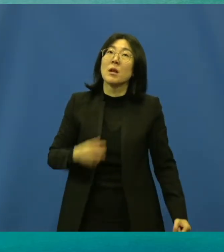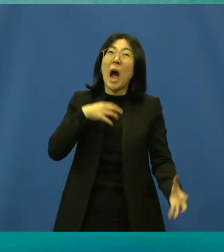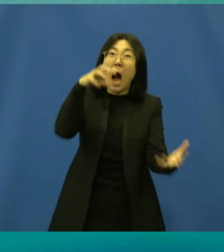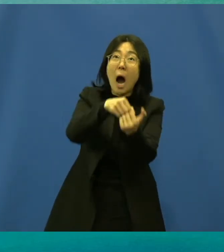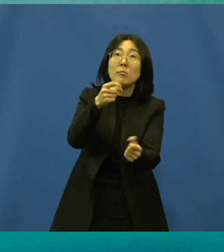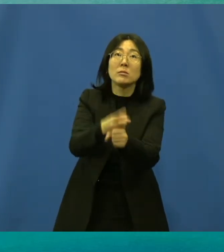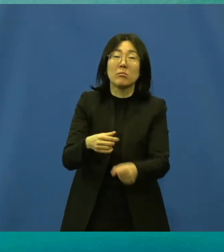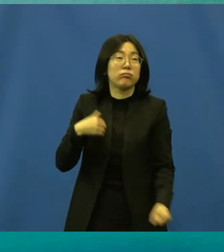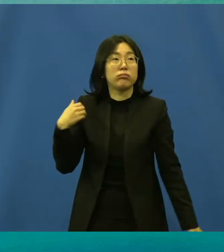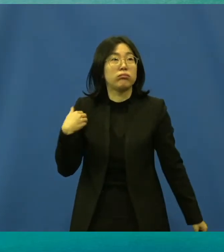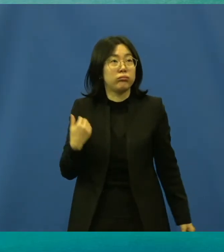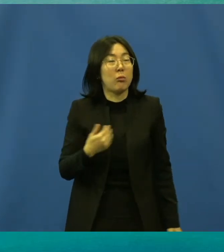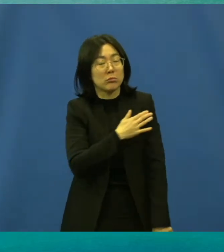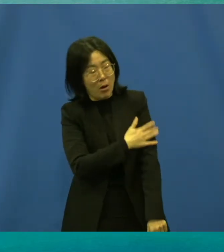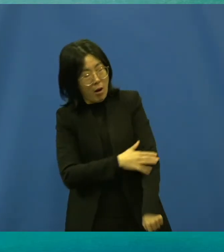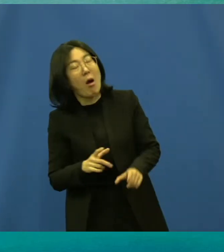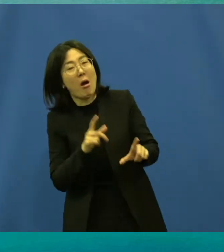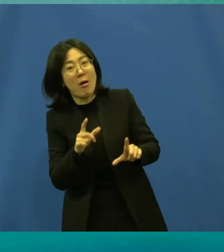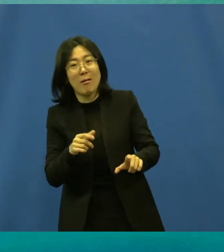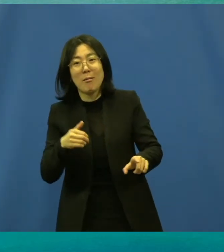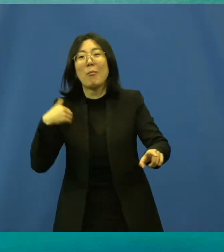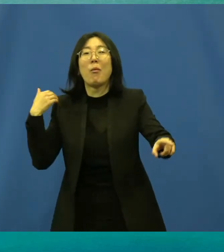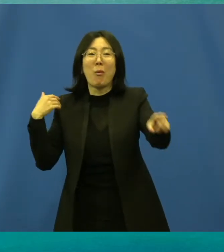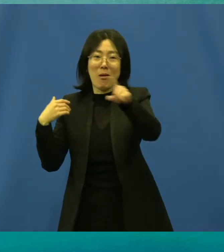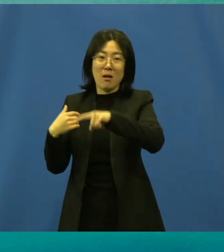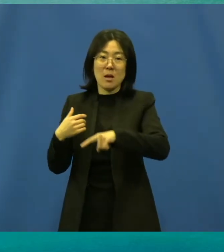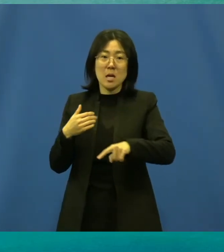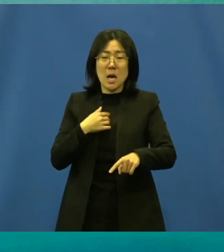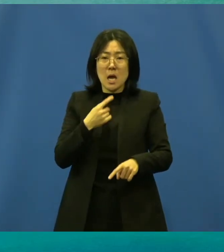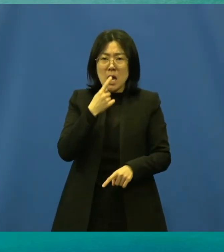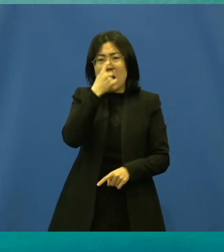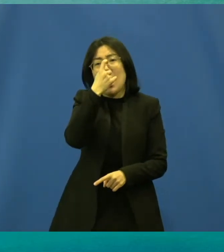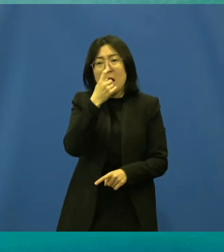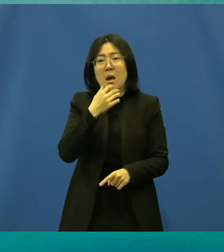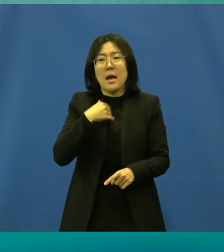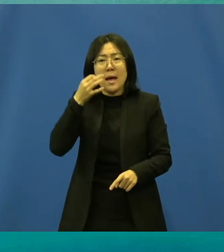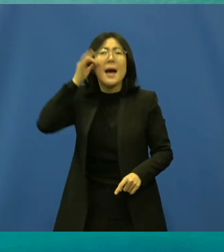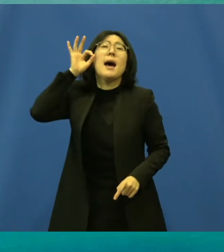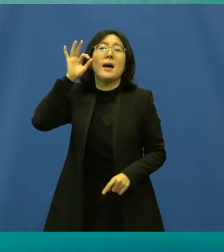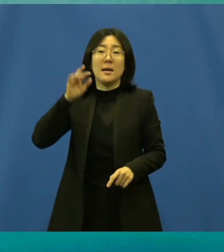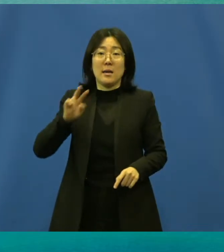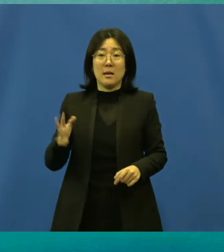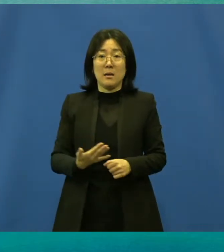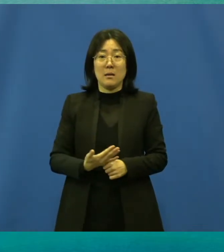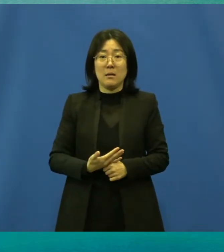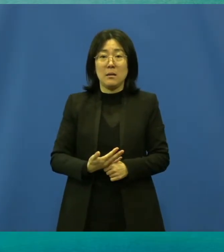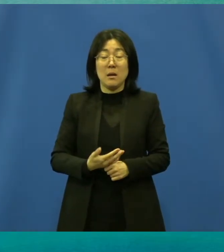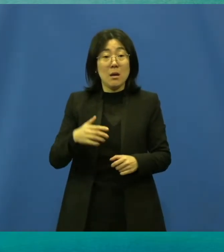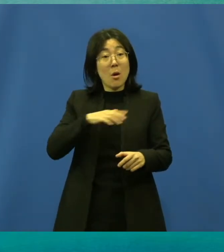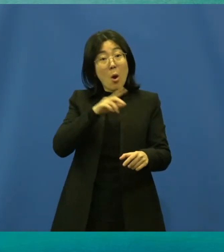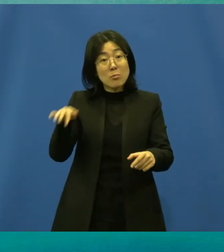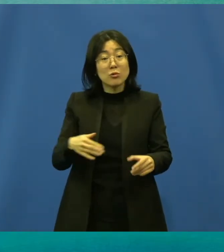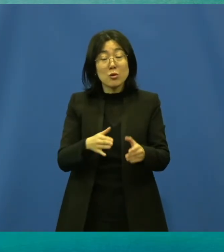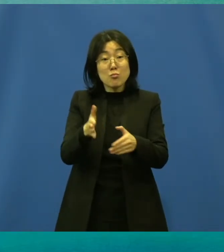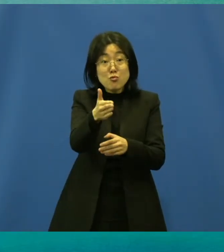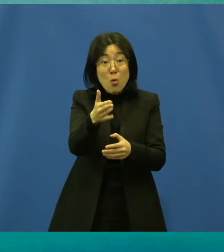여러분, 물고기 뱃속은 어떤 곳입니까? 전혀 기쁨이 없는 곳입니다. 기쁨이 전혀 없어요.